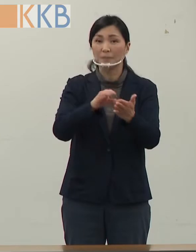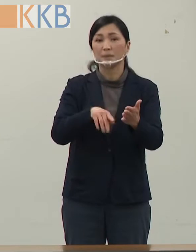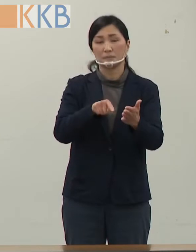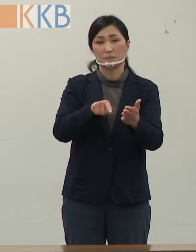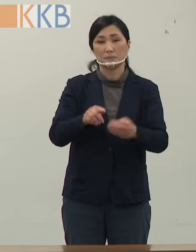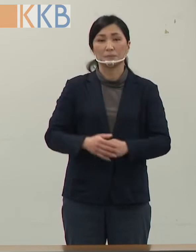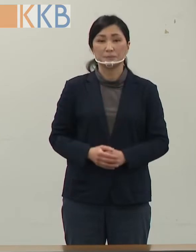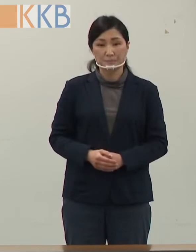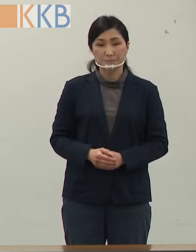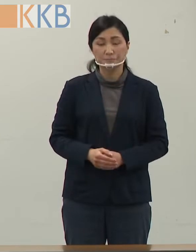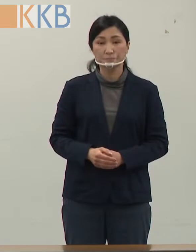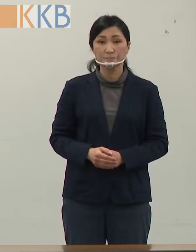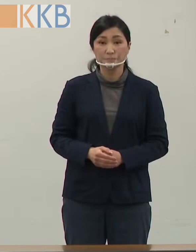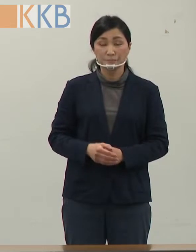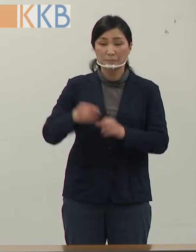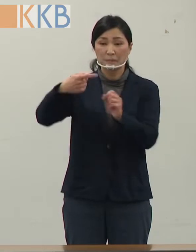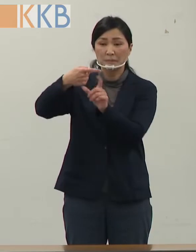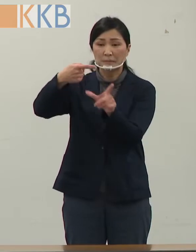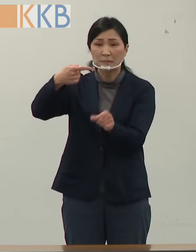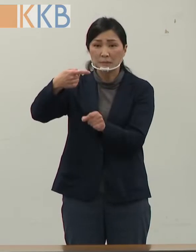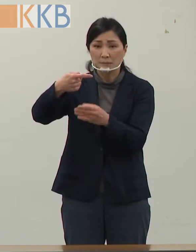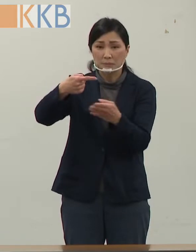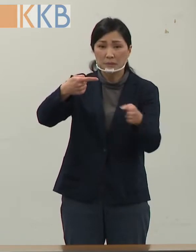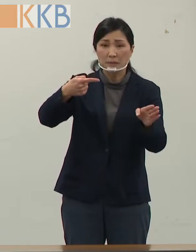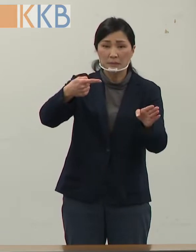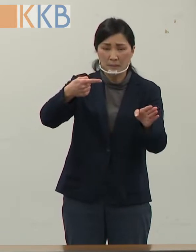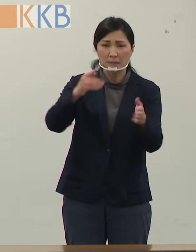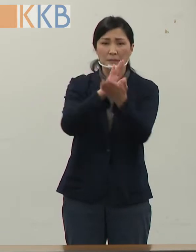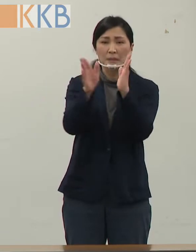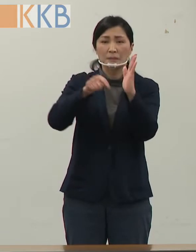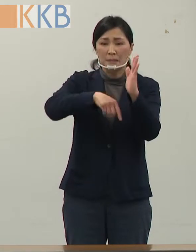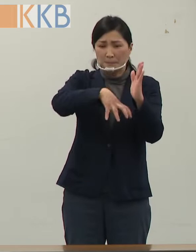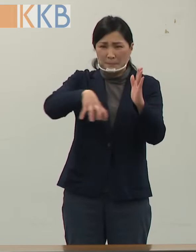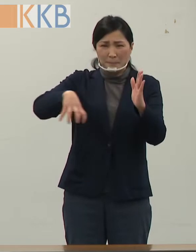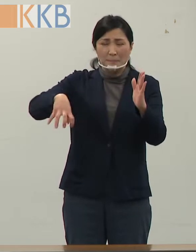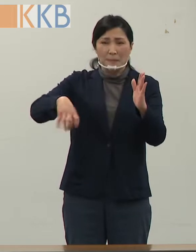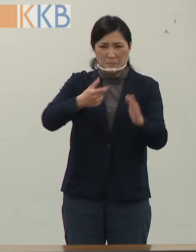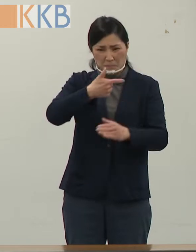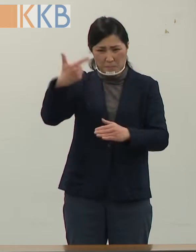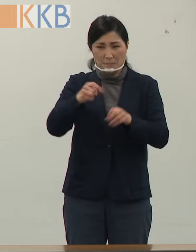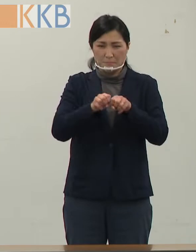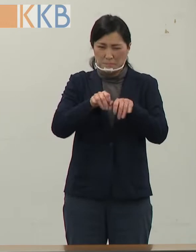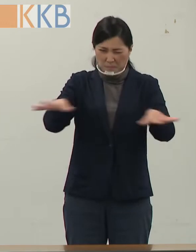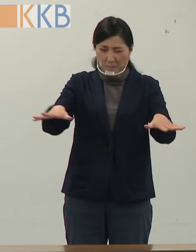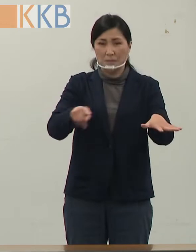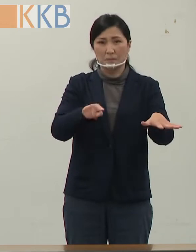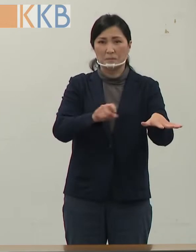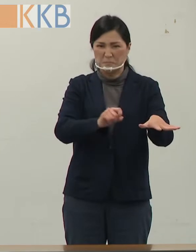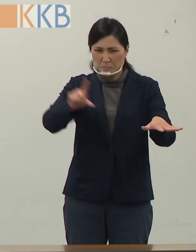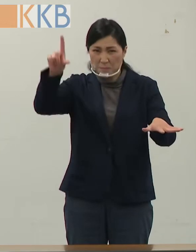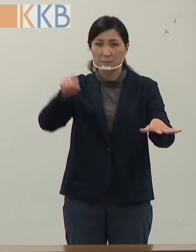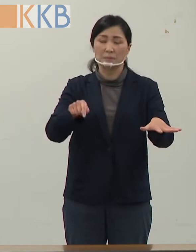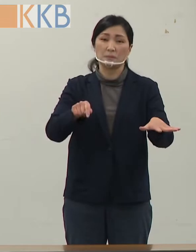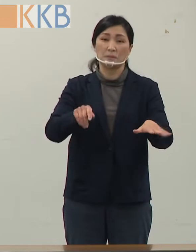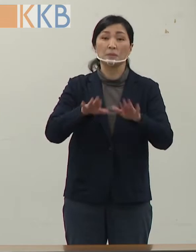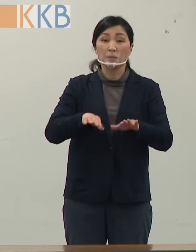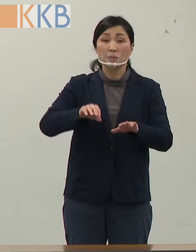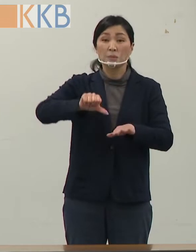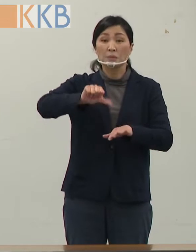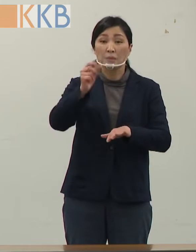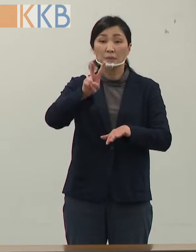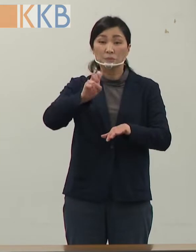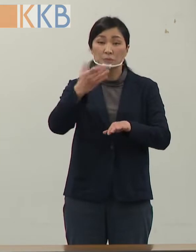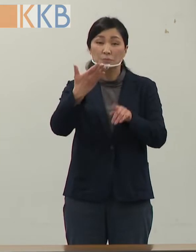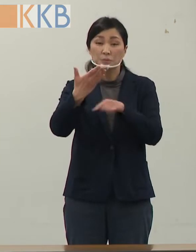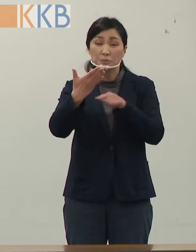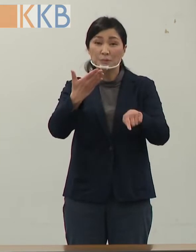県内の新規感染者は1月に入り、県内各地で感染者が爆発的に急増し、本日は529名の